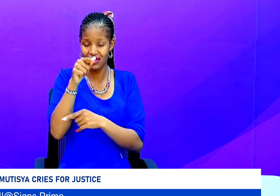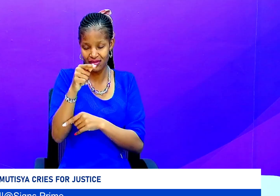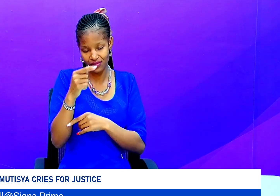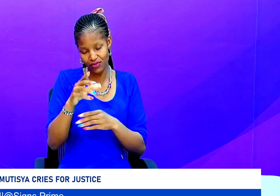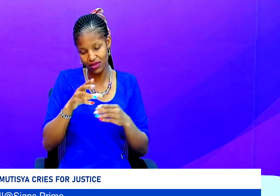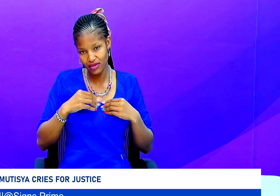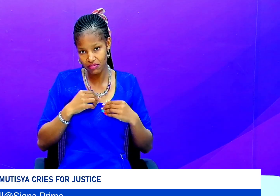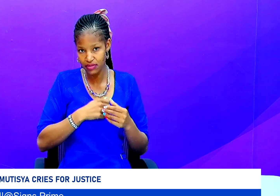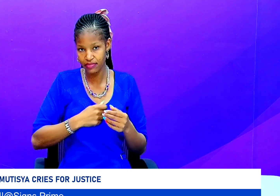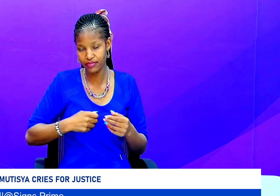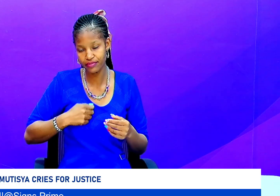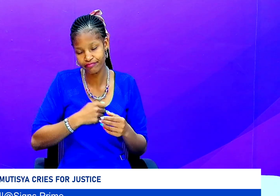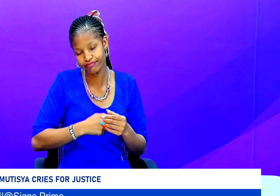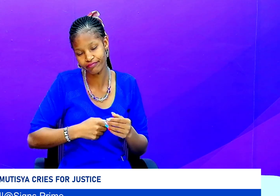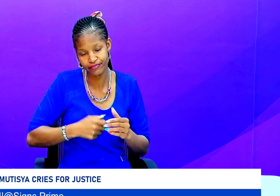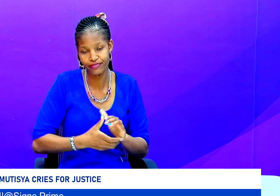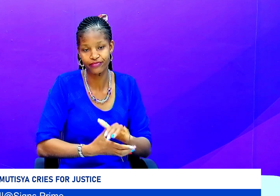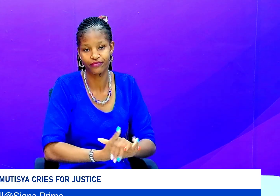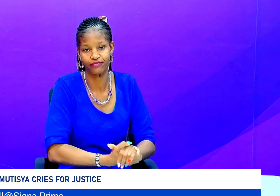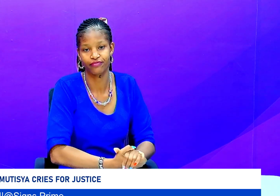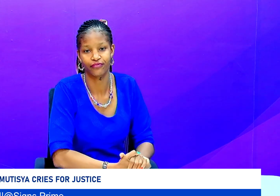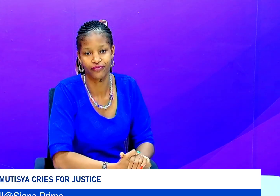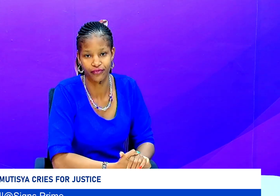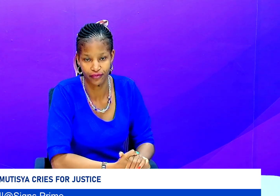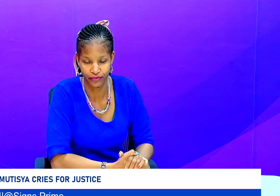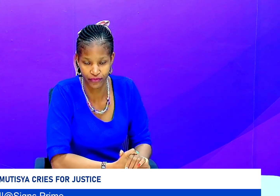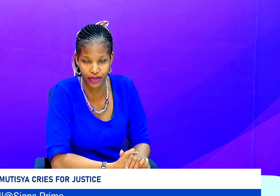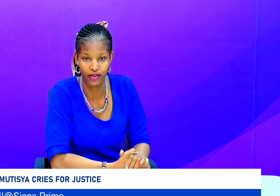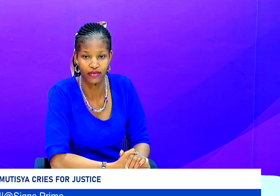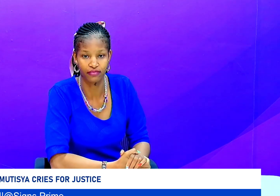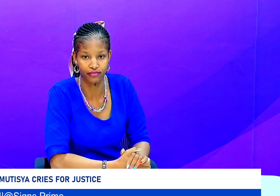involved in the shooting to be held accountable.